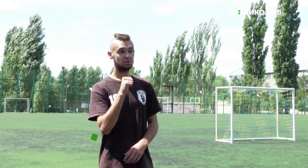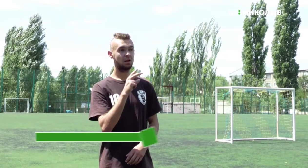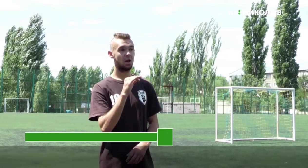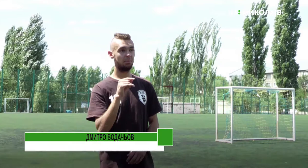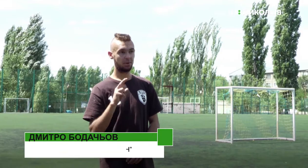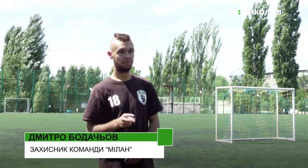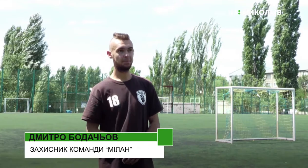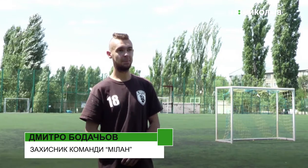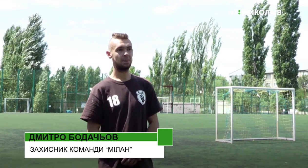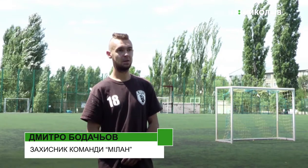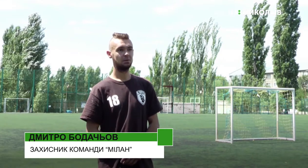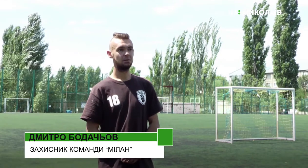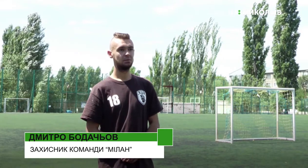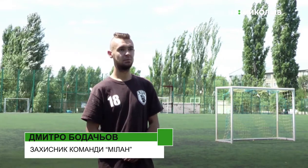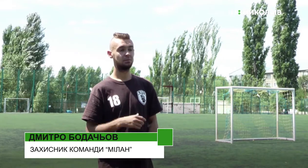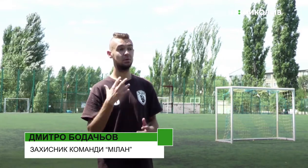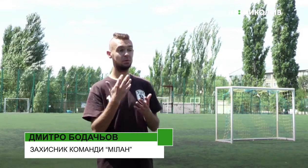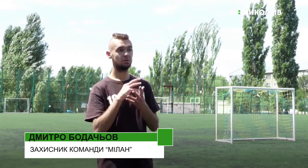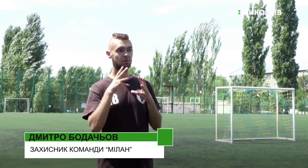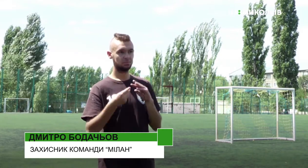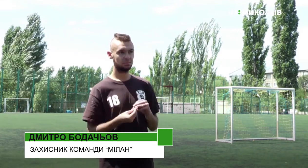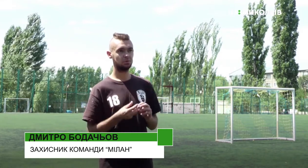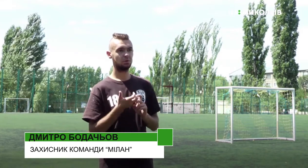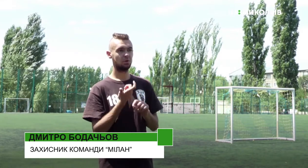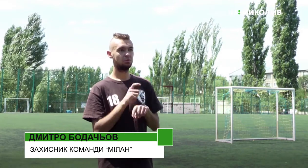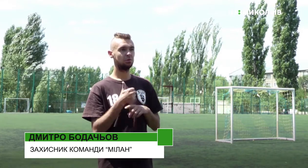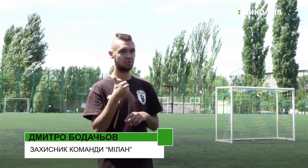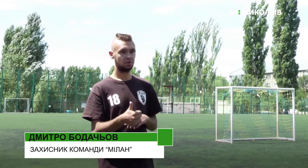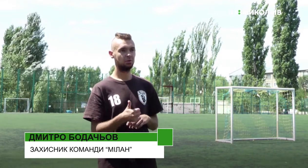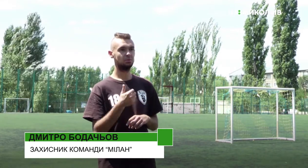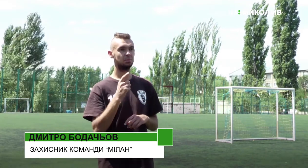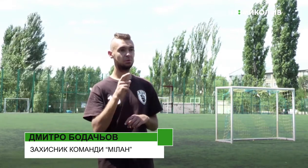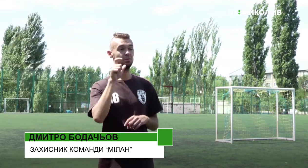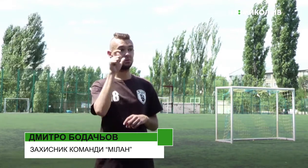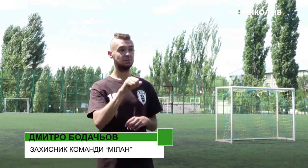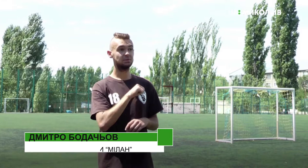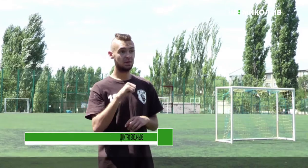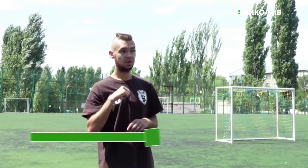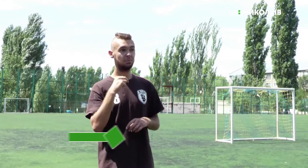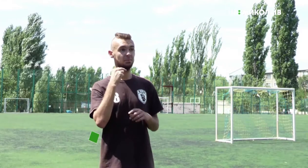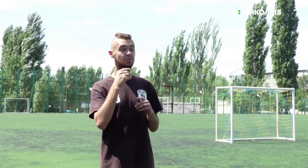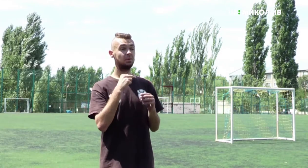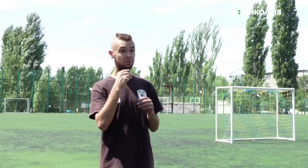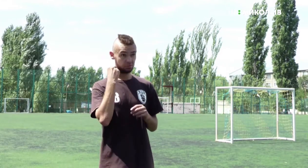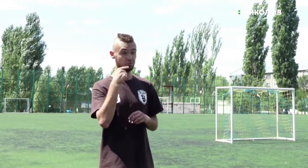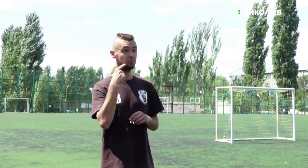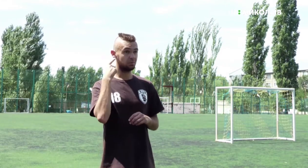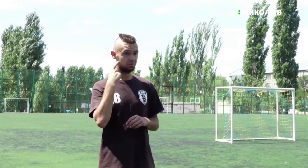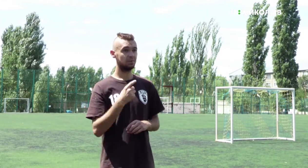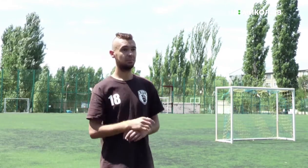нашим тренером Олексієм Карабаком спільну мову ми знаходимо дуже добре, бо він також нечуючий, такий як ми. Він добре знає психологію глухих і тому